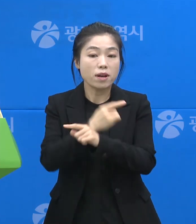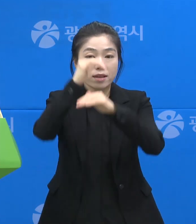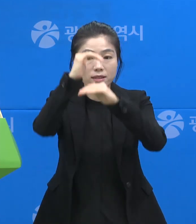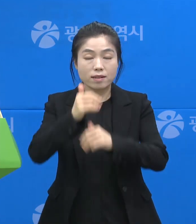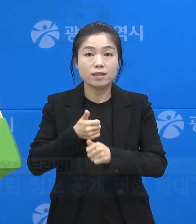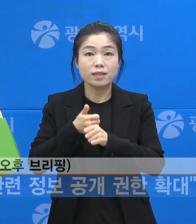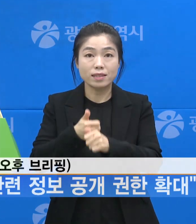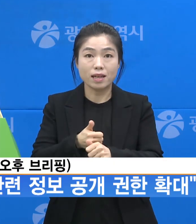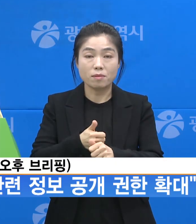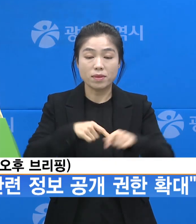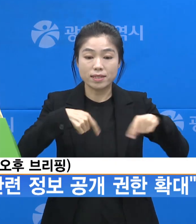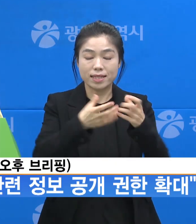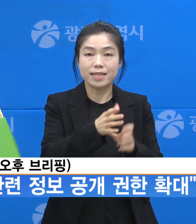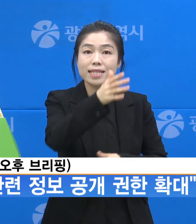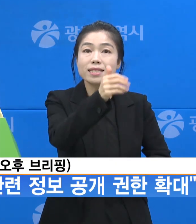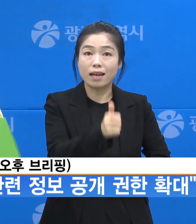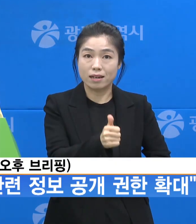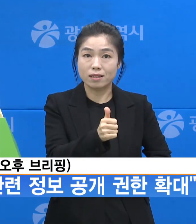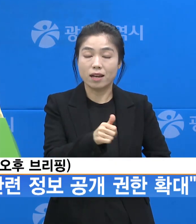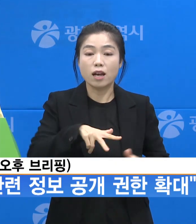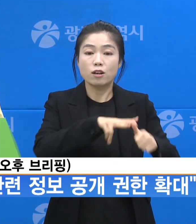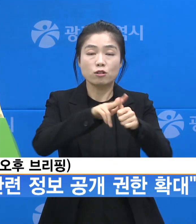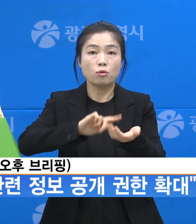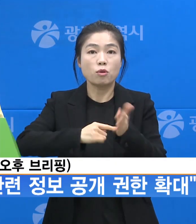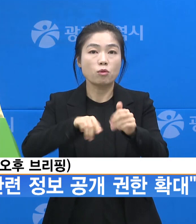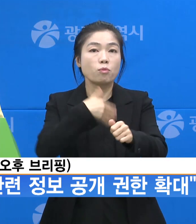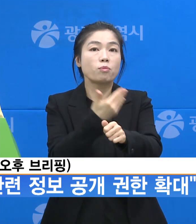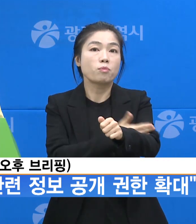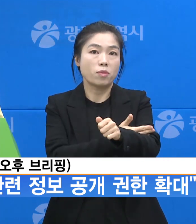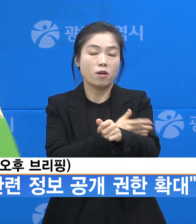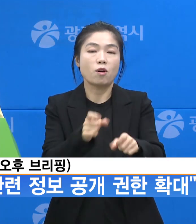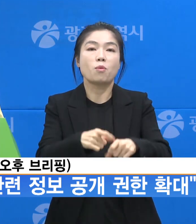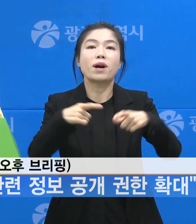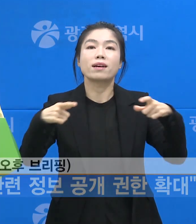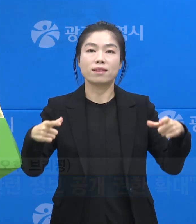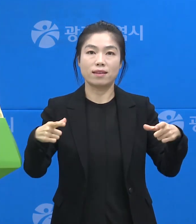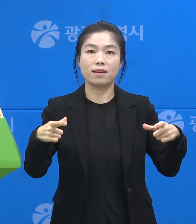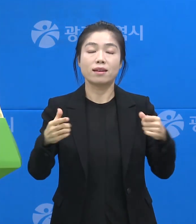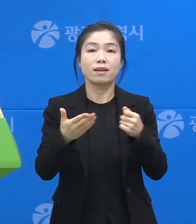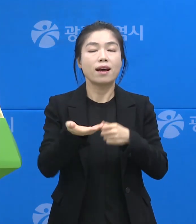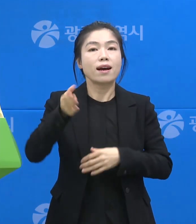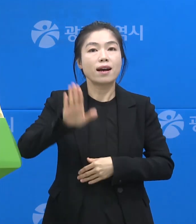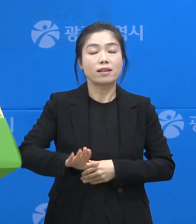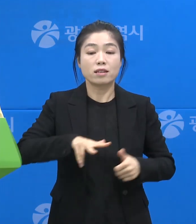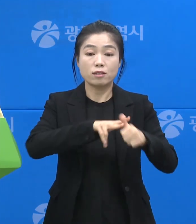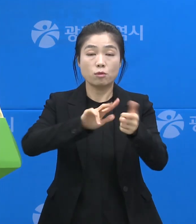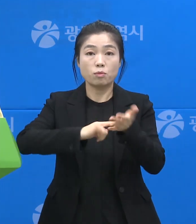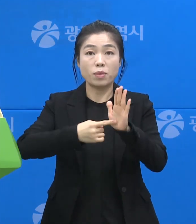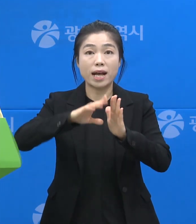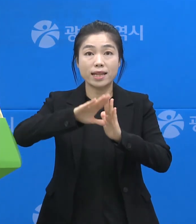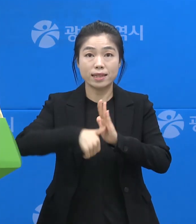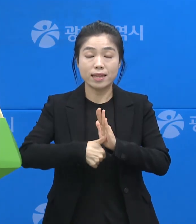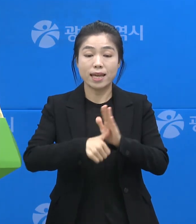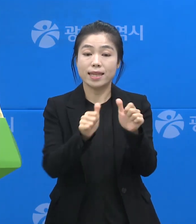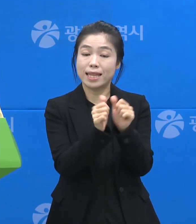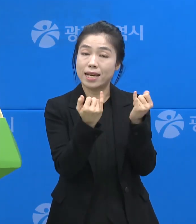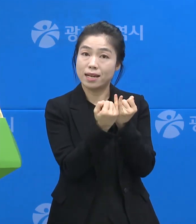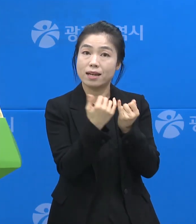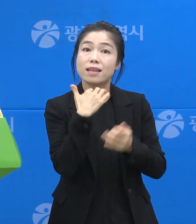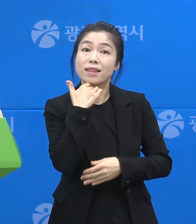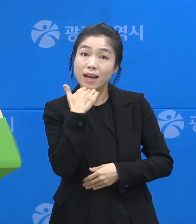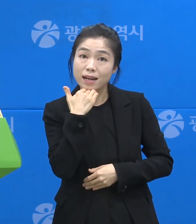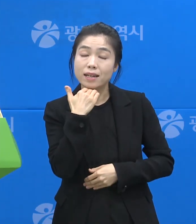내용에 따르면 지자체장까지 정보 공개 권한을 확대했습니다. 다만 정보 공개 시 성별,